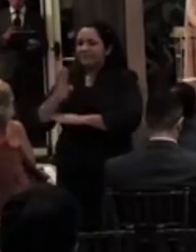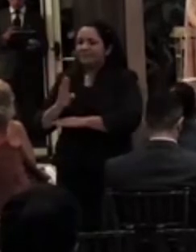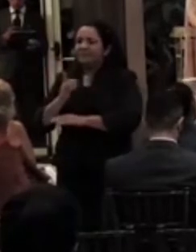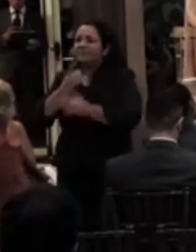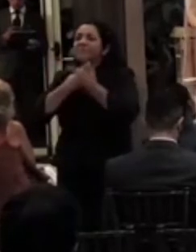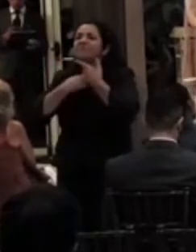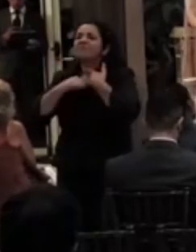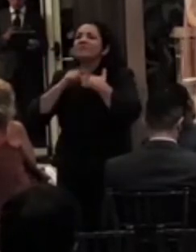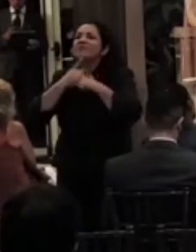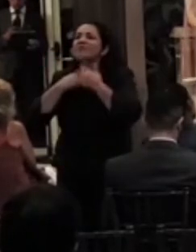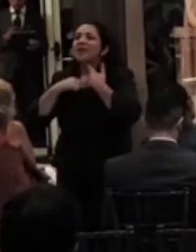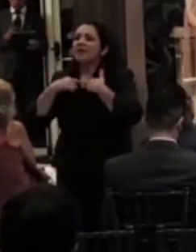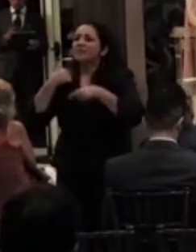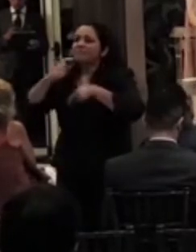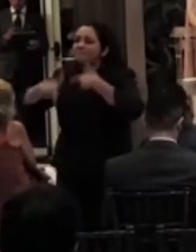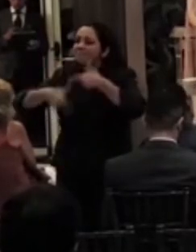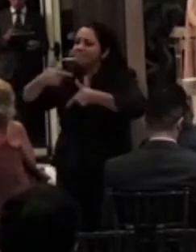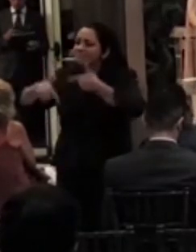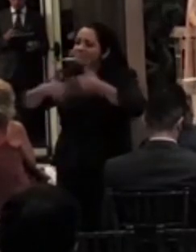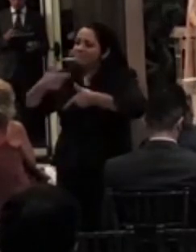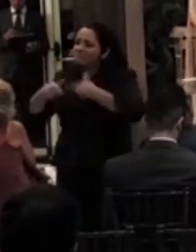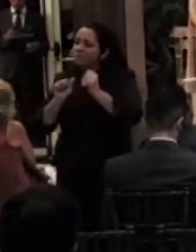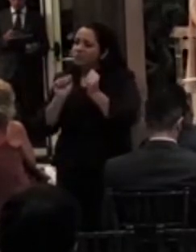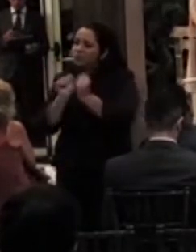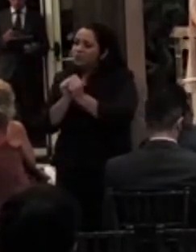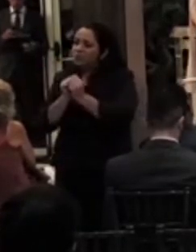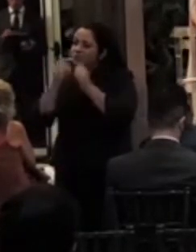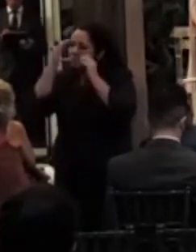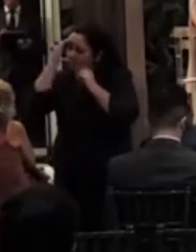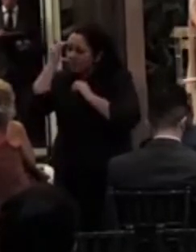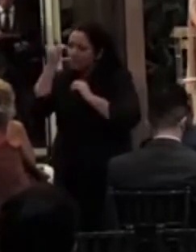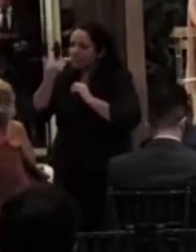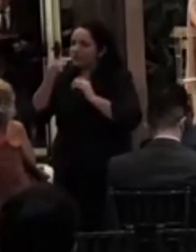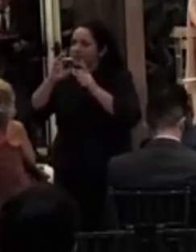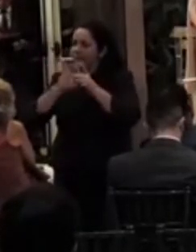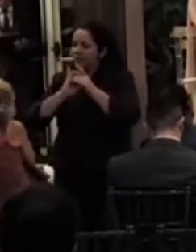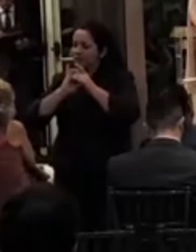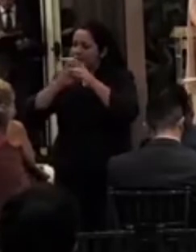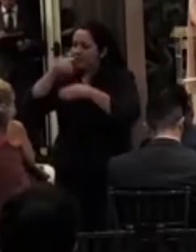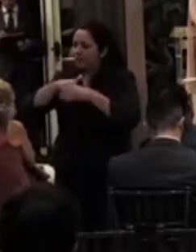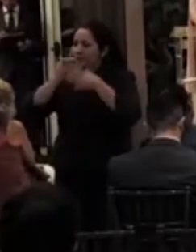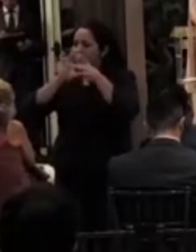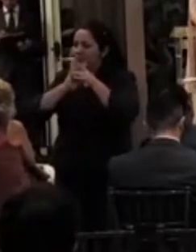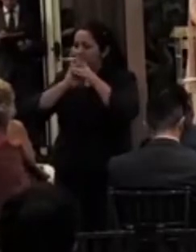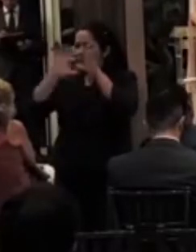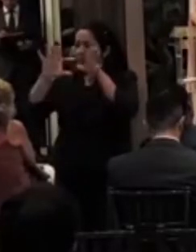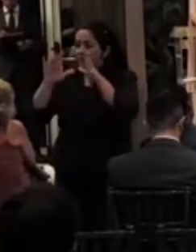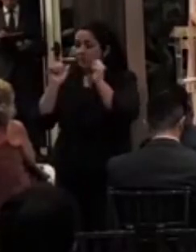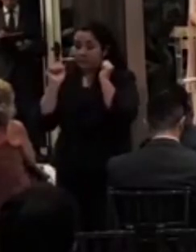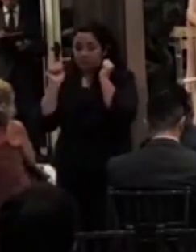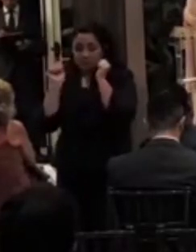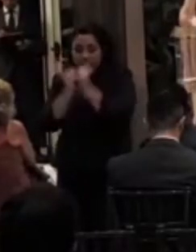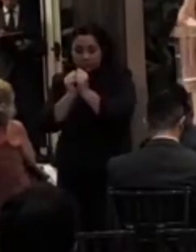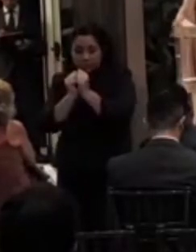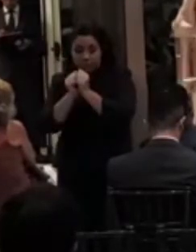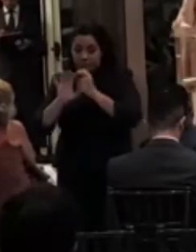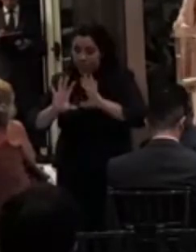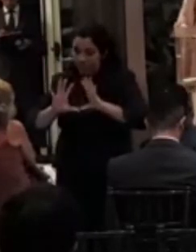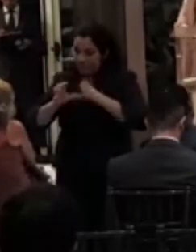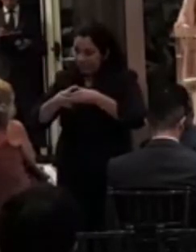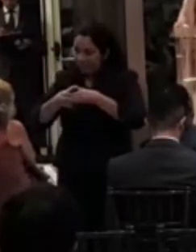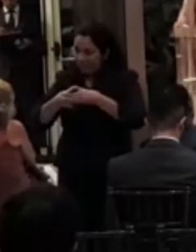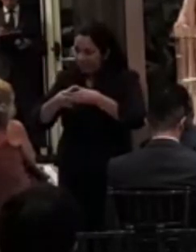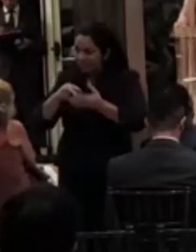construir coletivamente, democraticamente, juntas e juntos. Essa frente, cheia